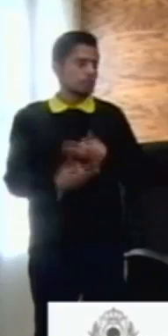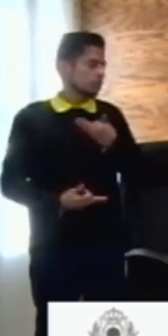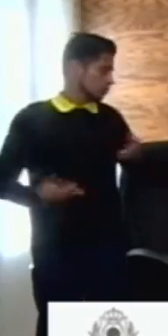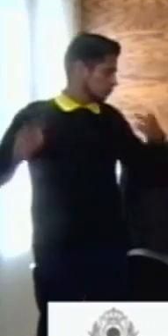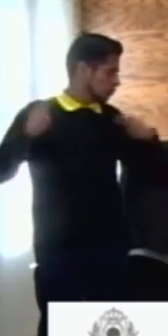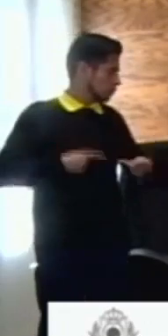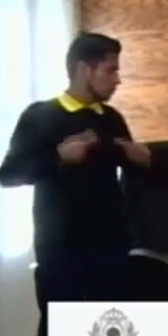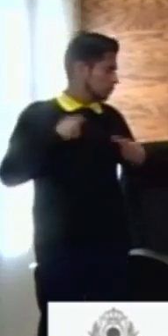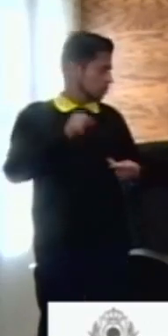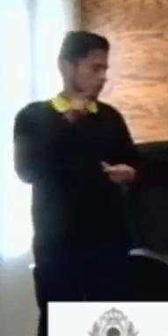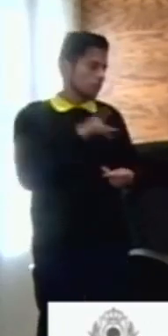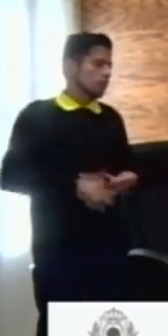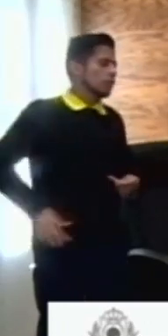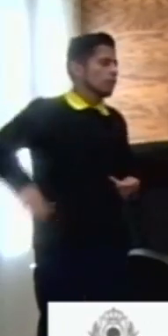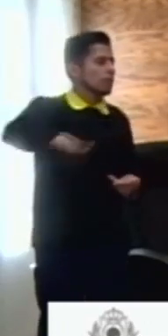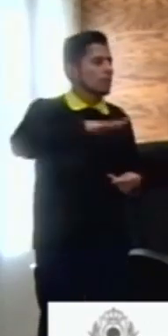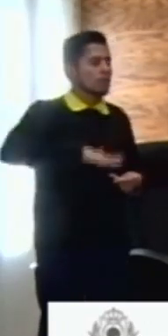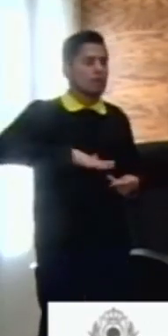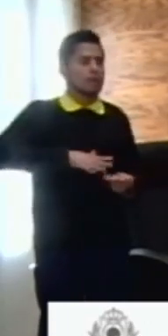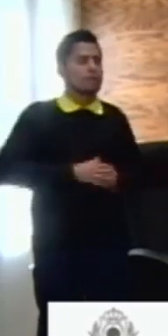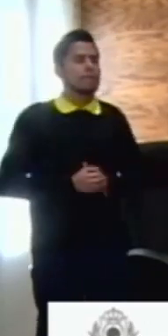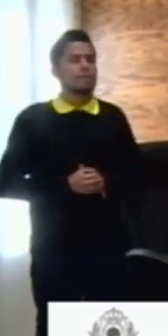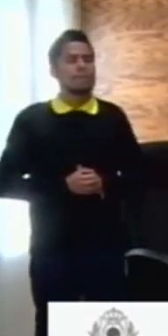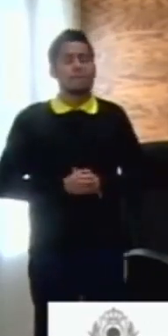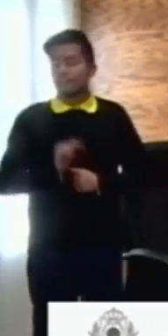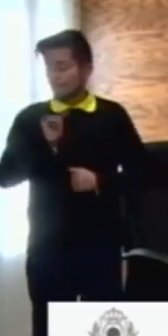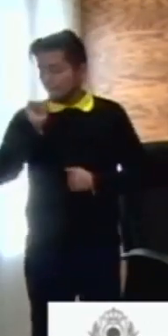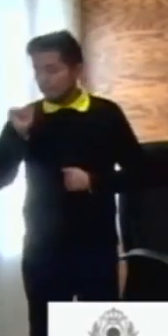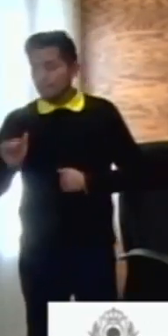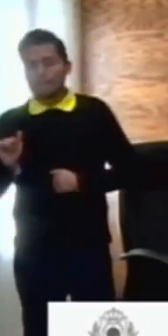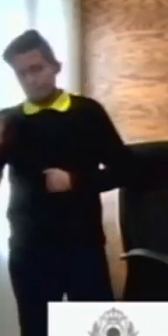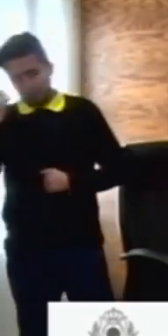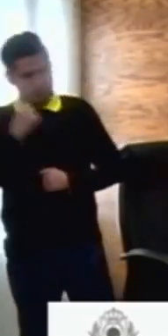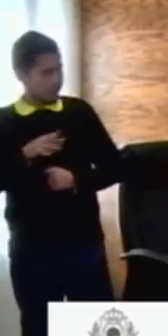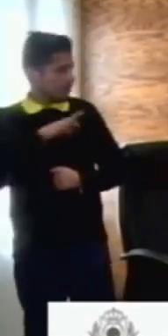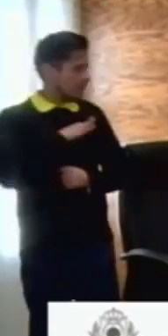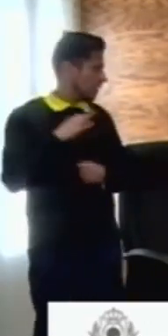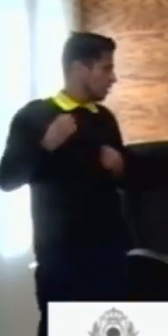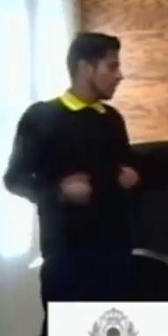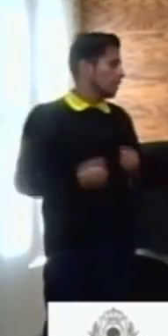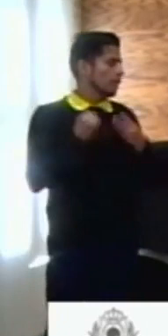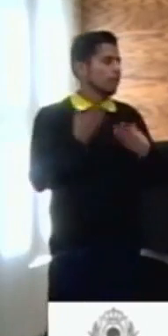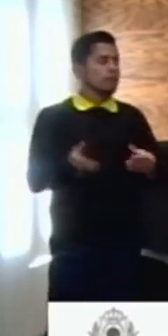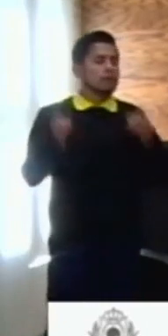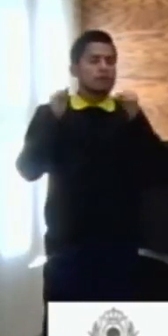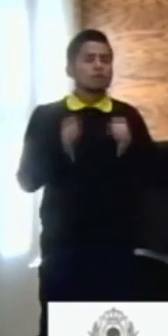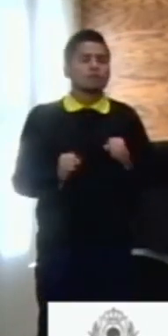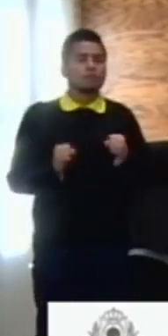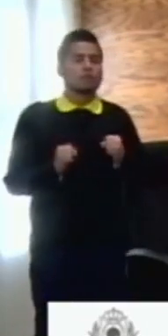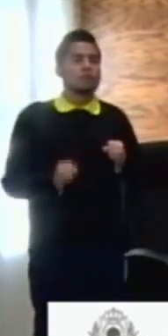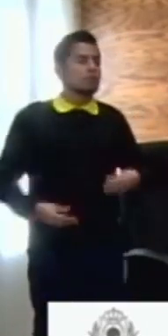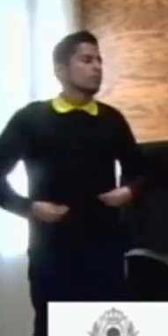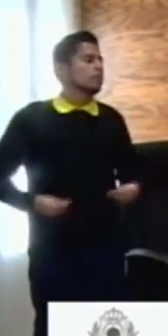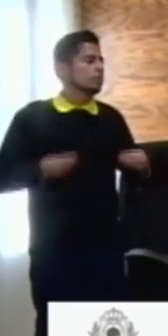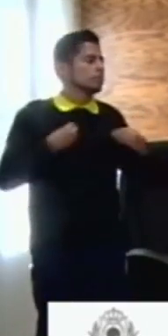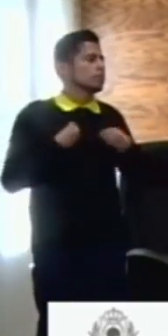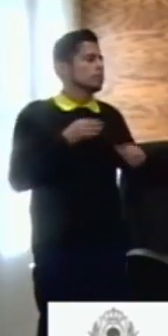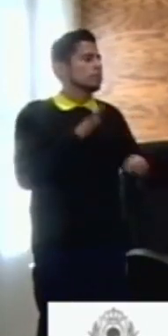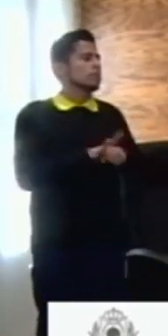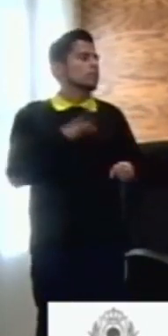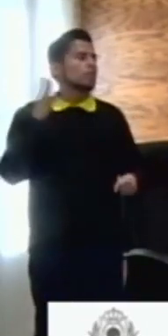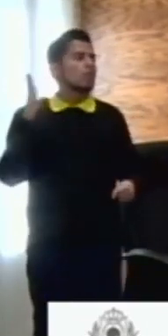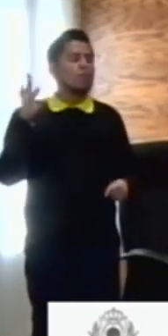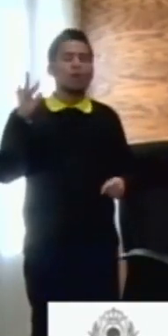habitantes de la comarca Lagunera después para darle viabilidad un seguro de vida a esta zona de más de